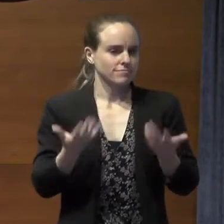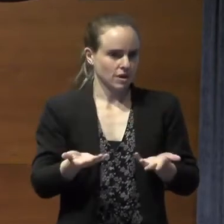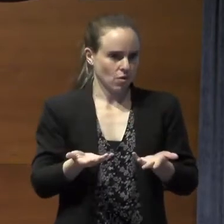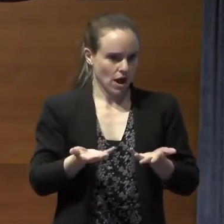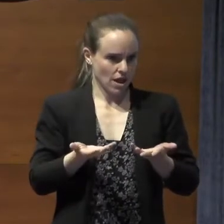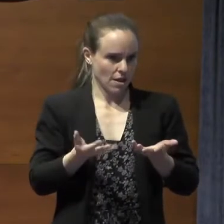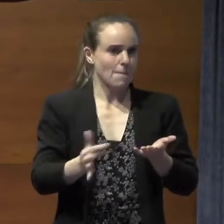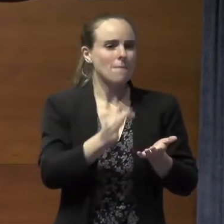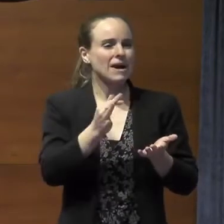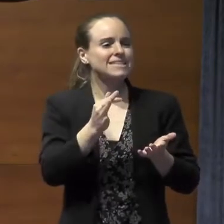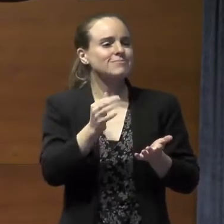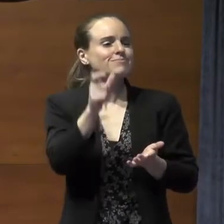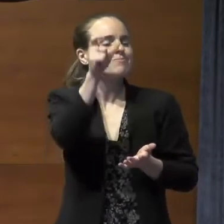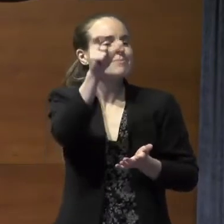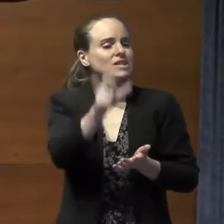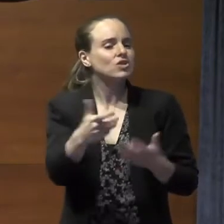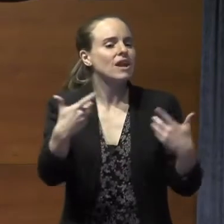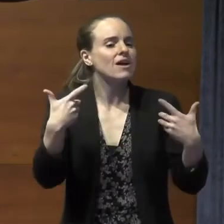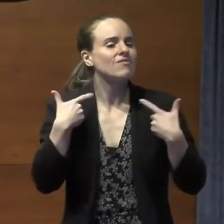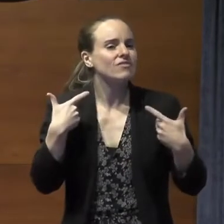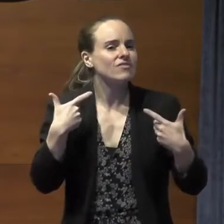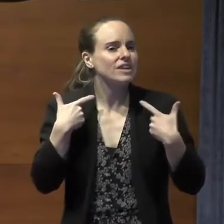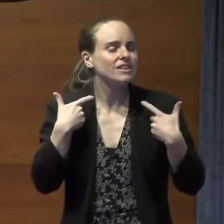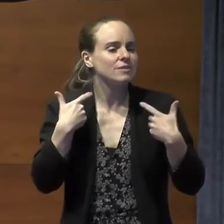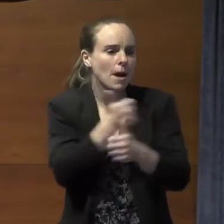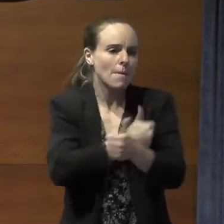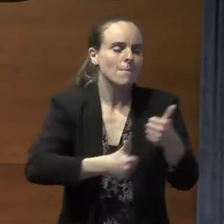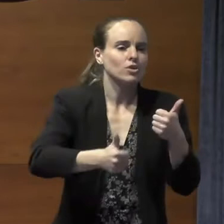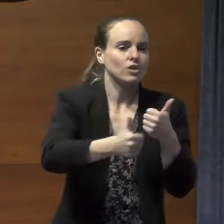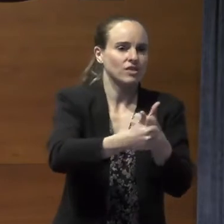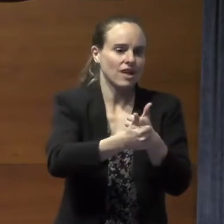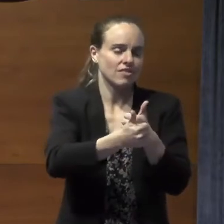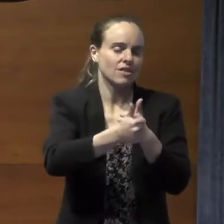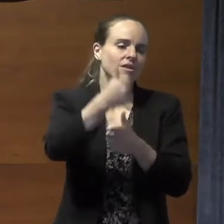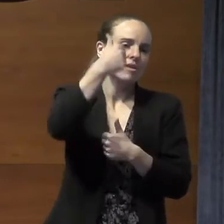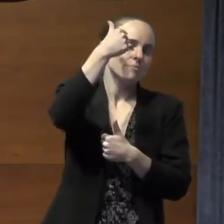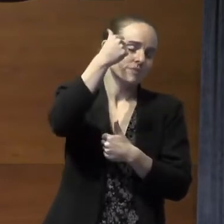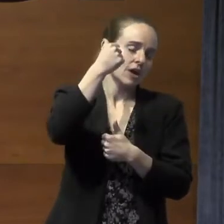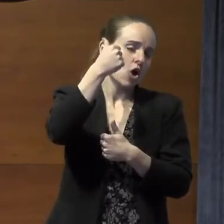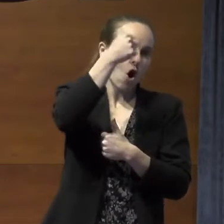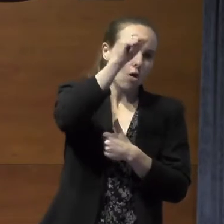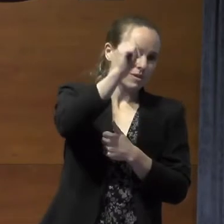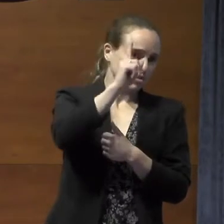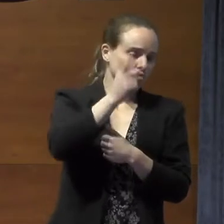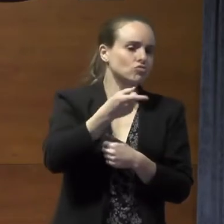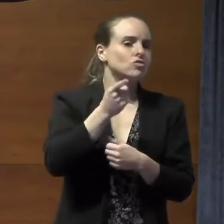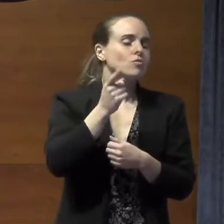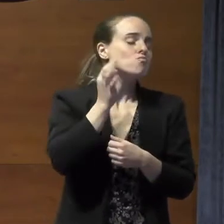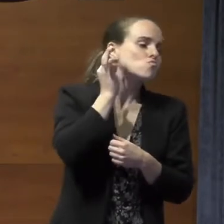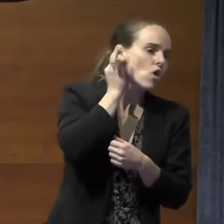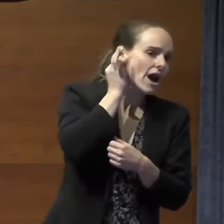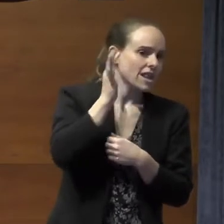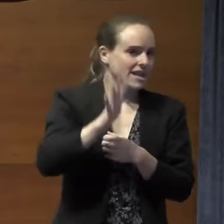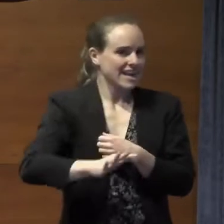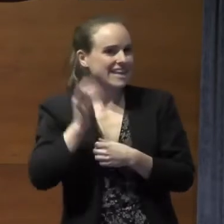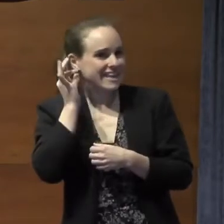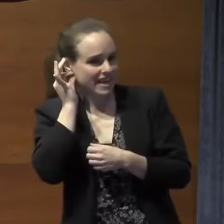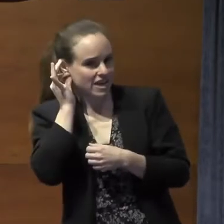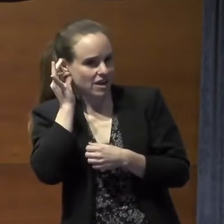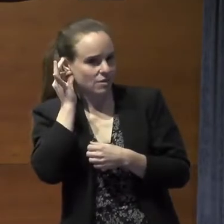las víctimas que son mujeres o niñas, sin descartar otros colectivos de hombres o